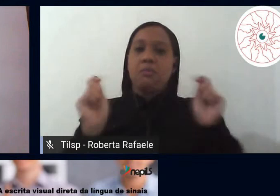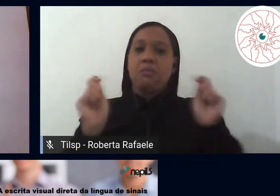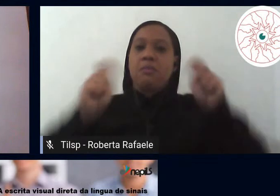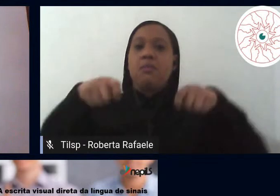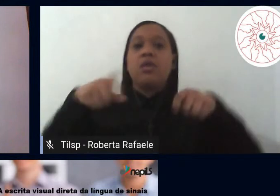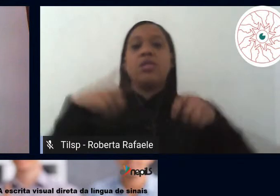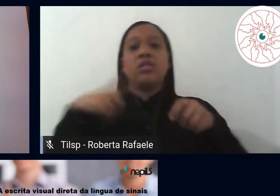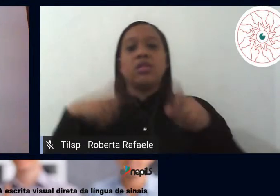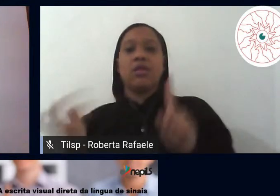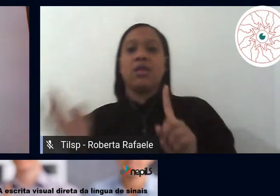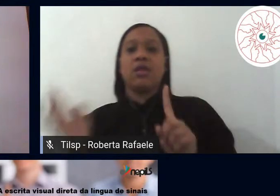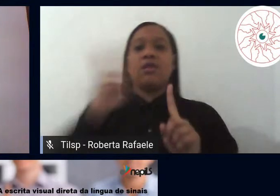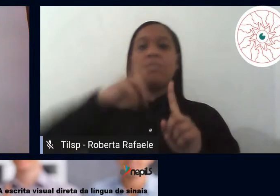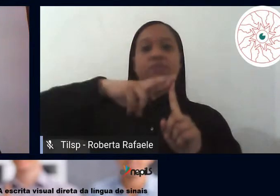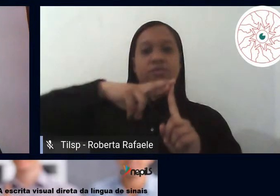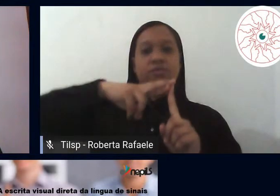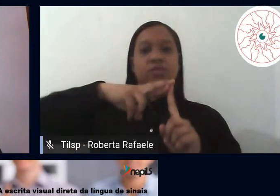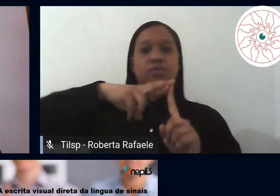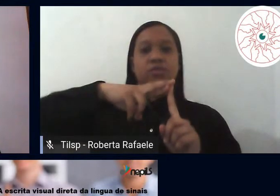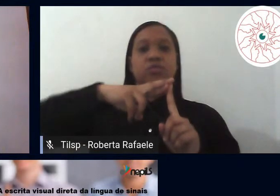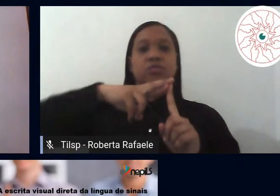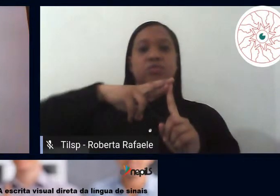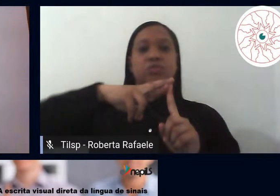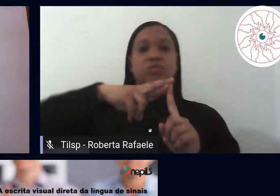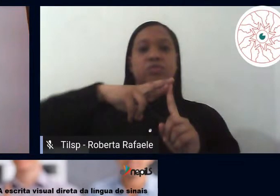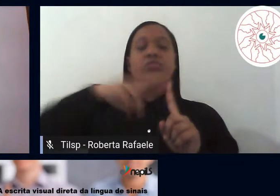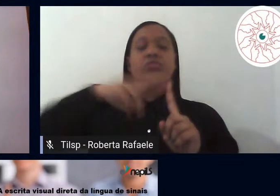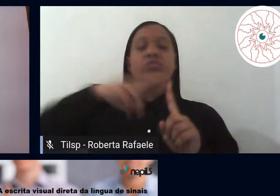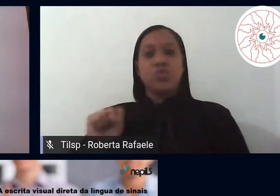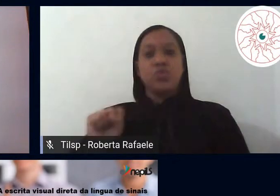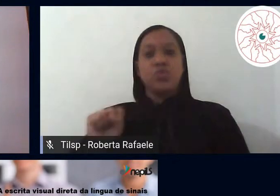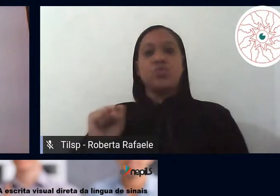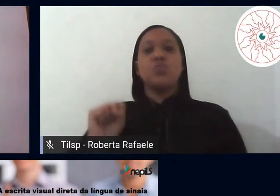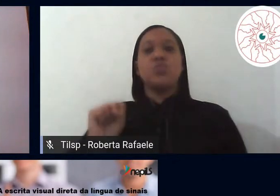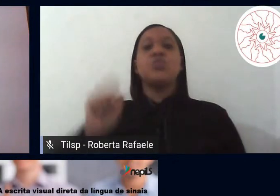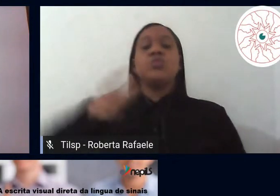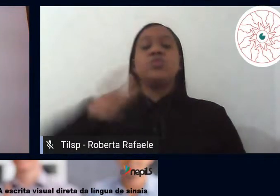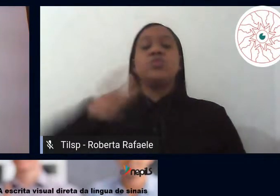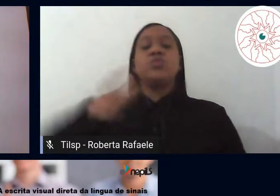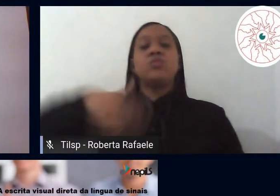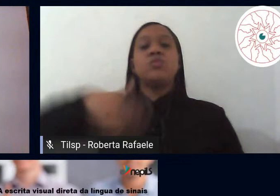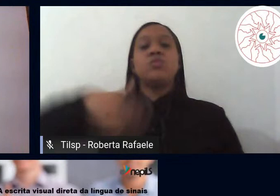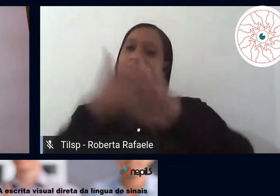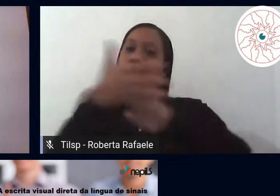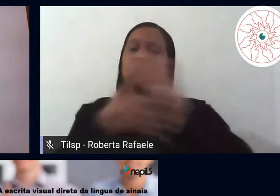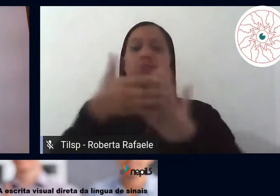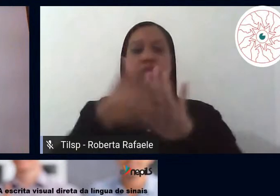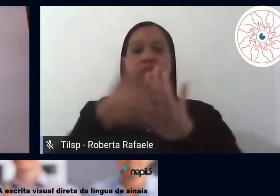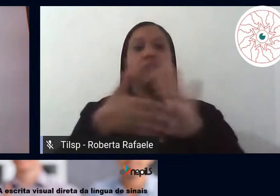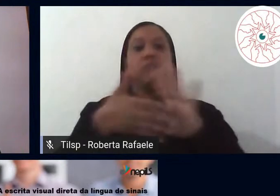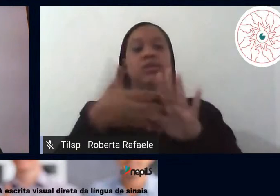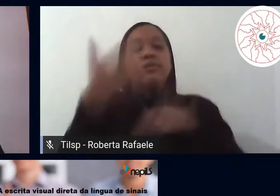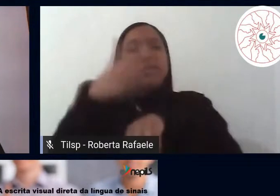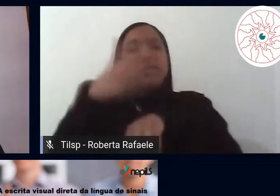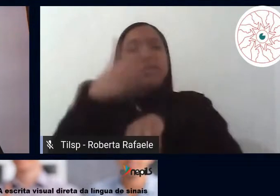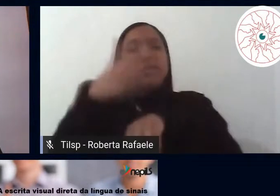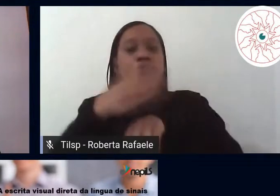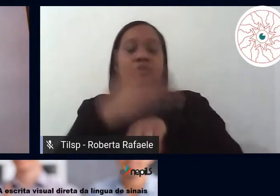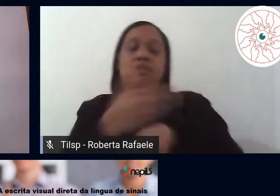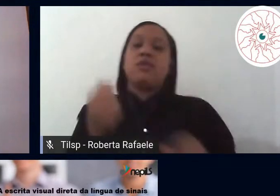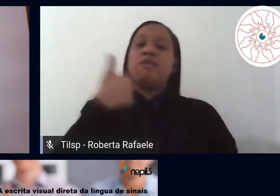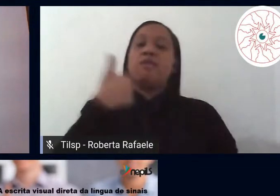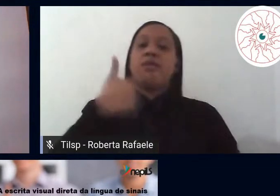a Libras, que possibilitará trabalhar L2, o português escrito com propriedade.